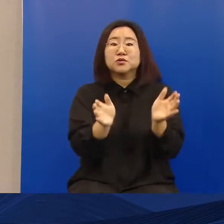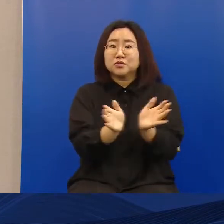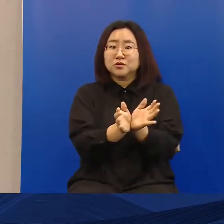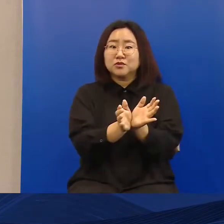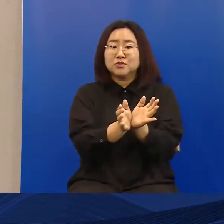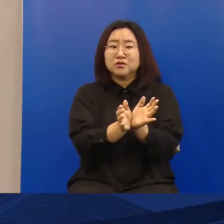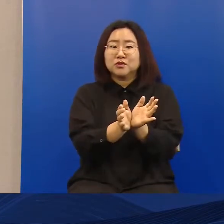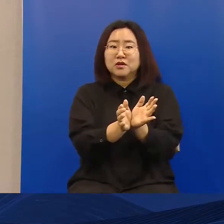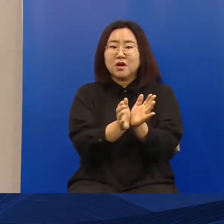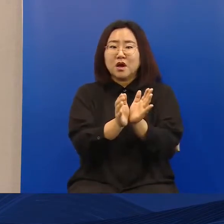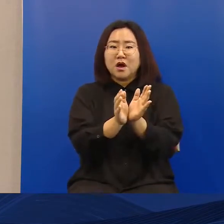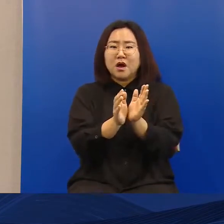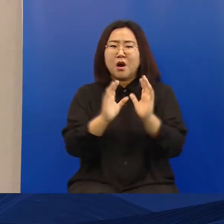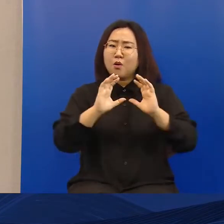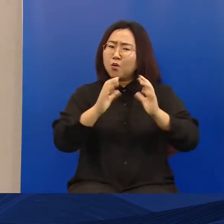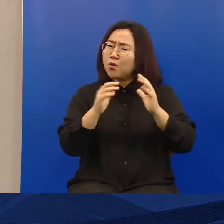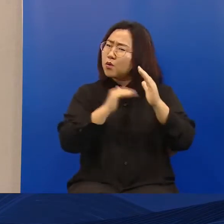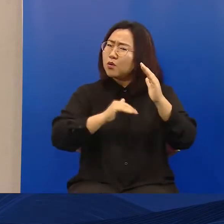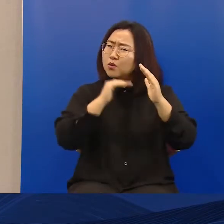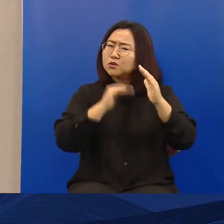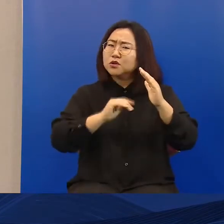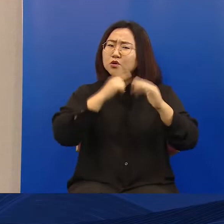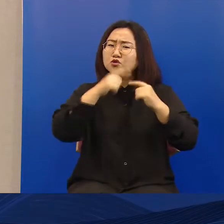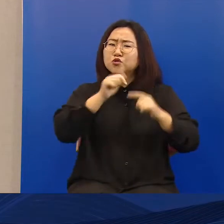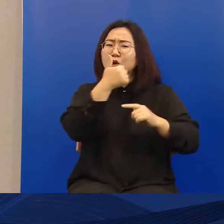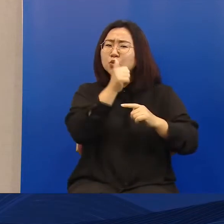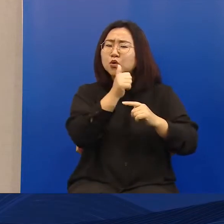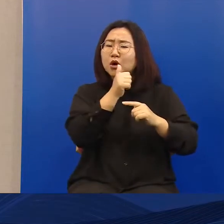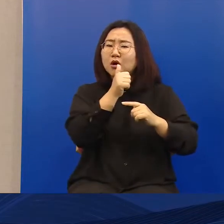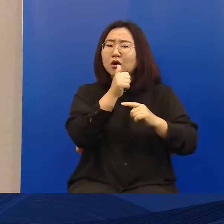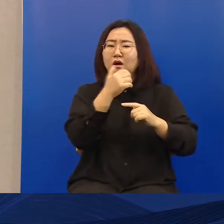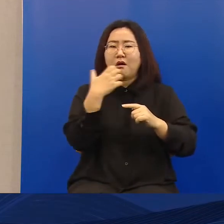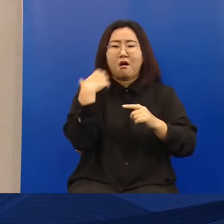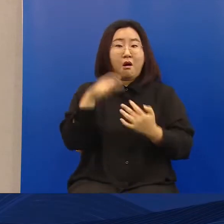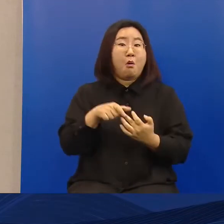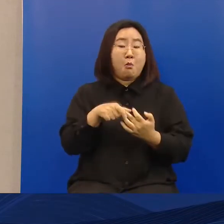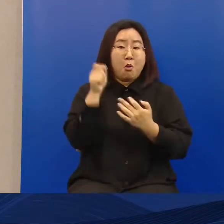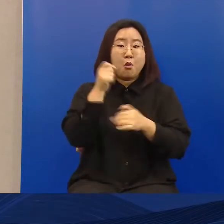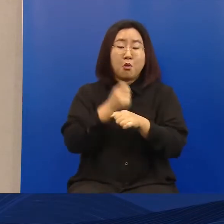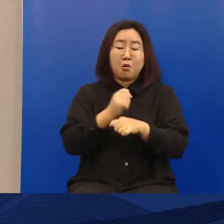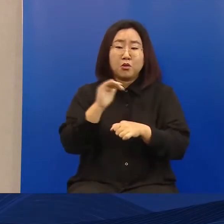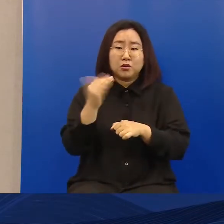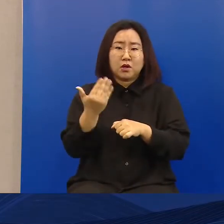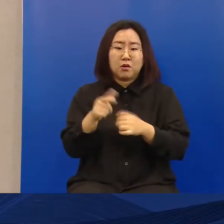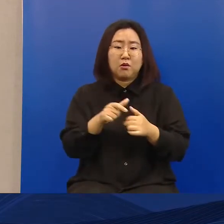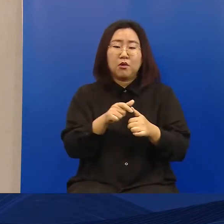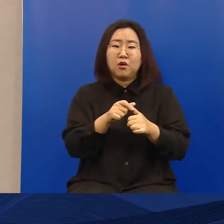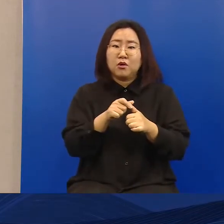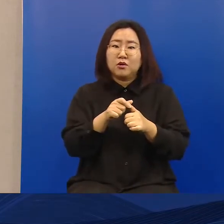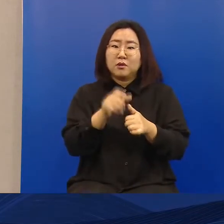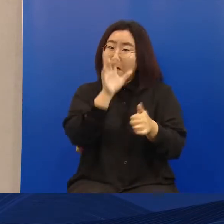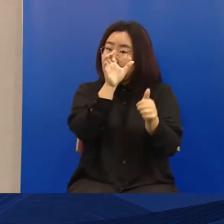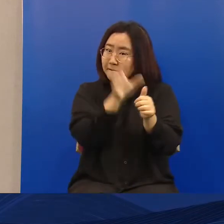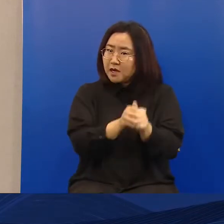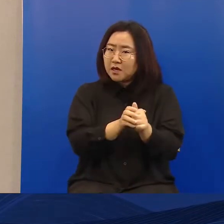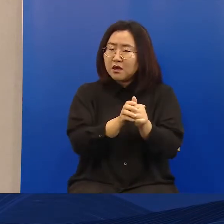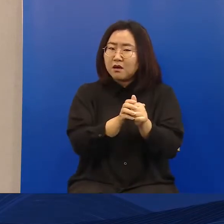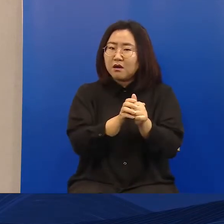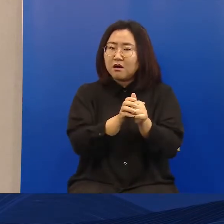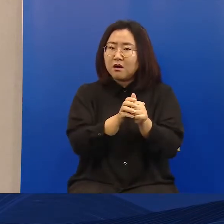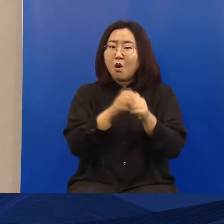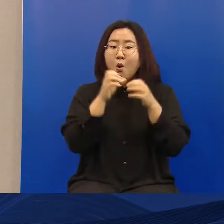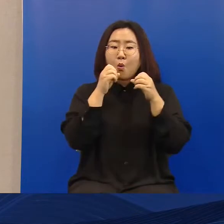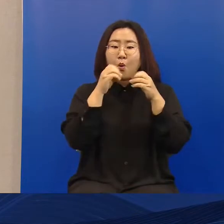제주특별자치도에서 공적 수어 통역을 전담하는 수어 통역사를 선임하고 또 고용해서